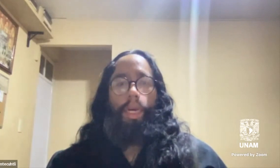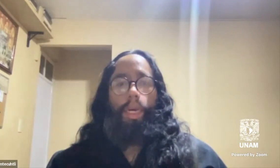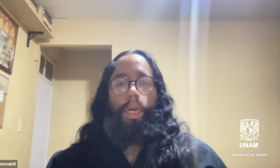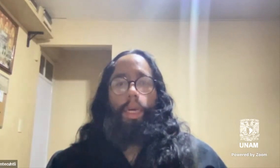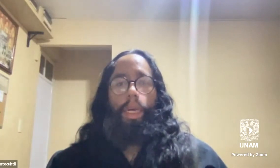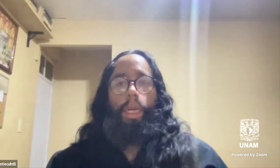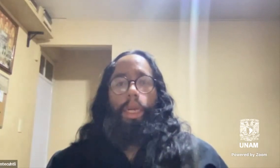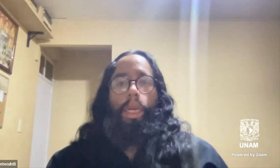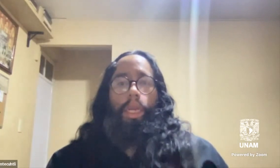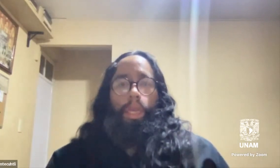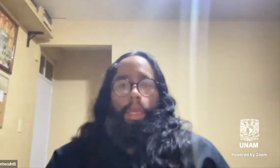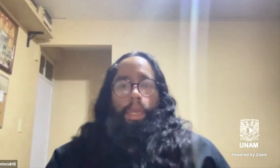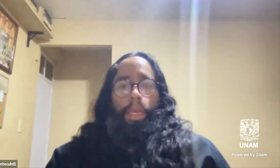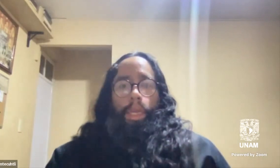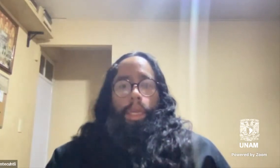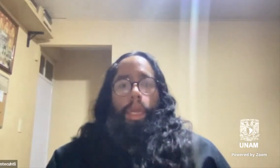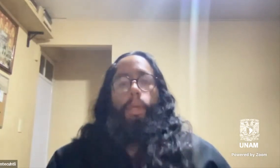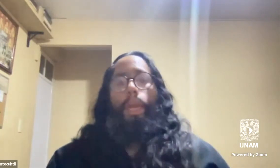lucrar.